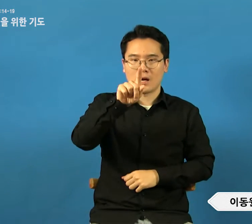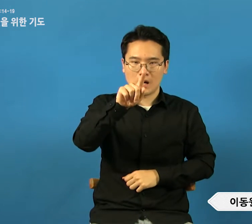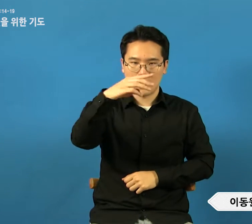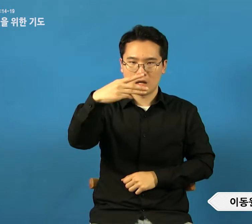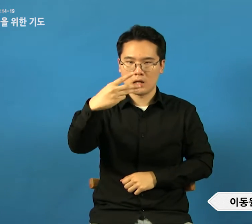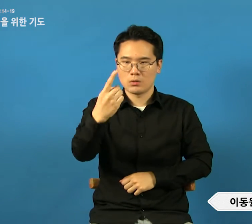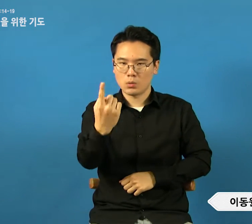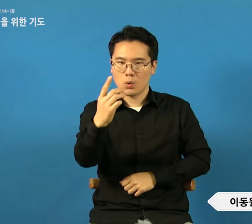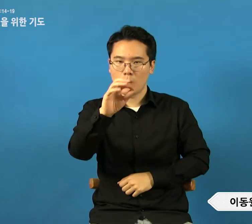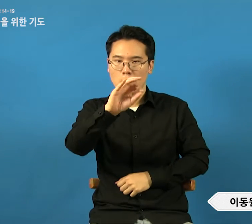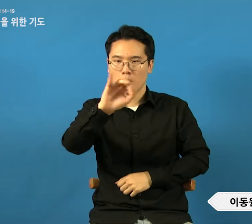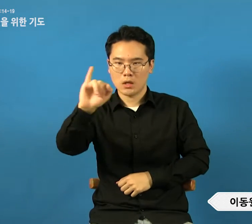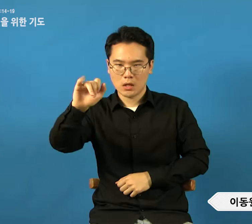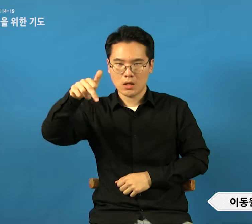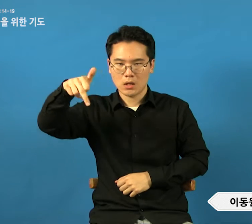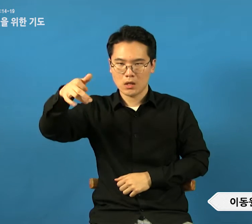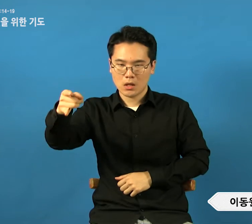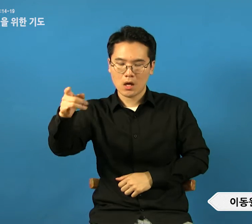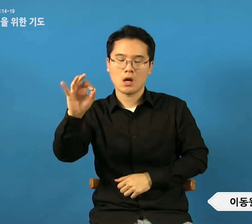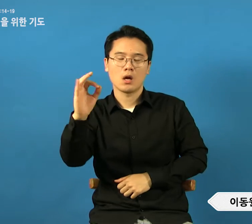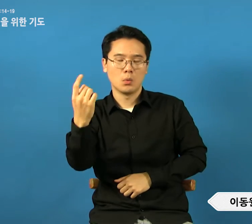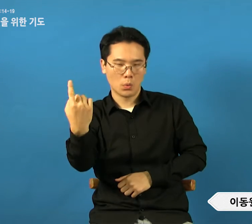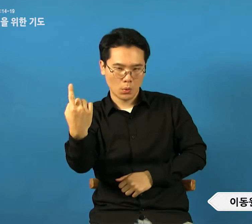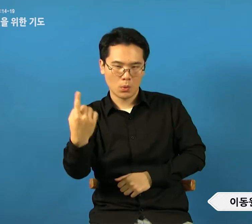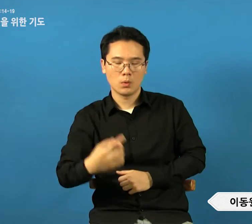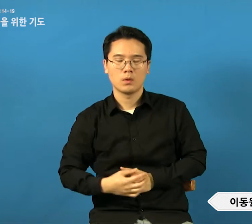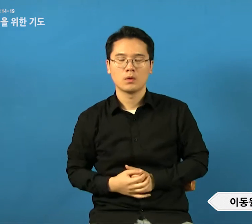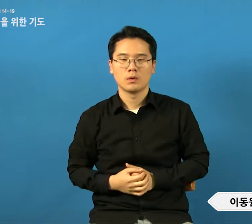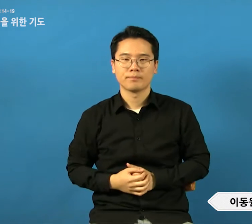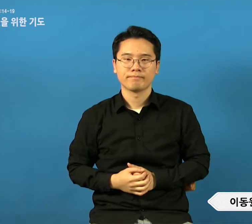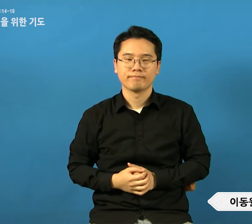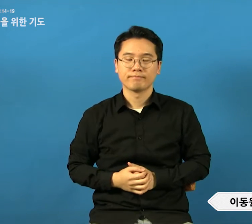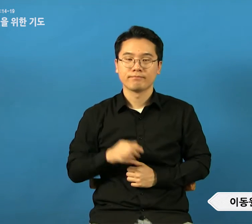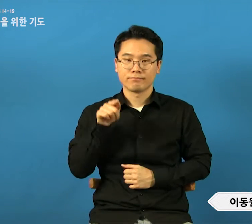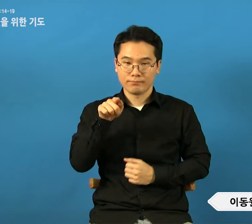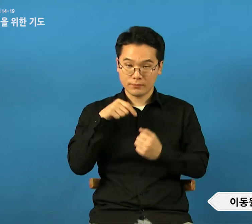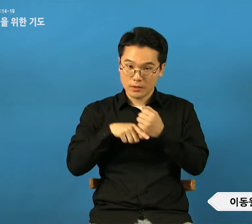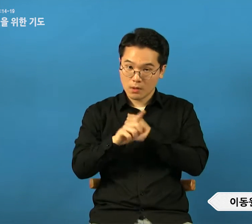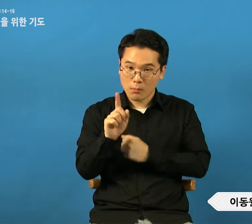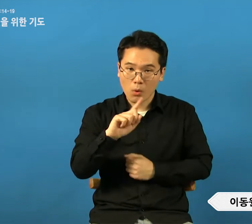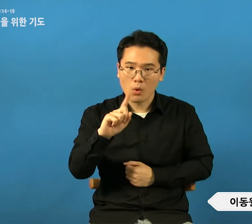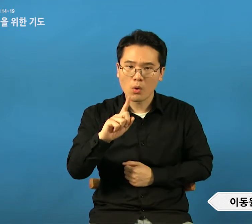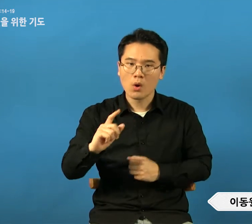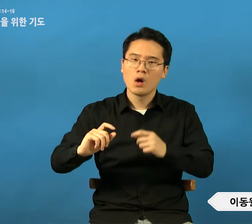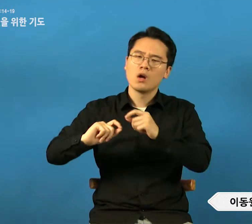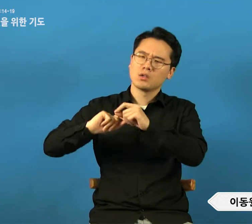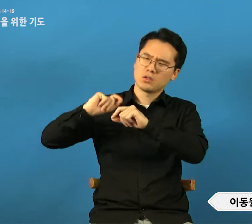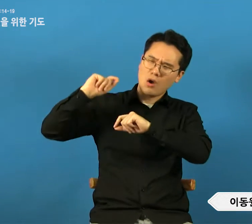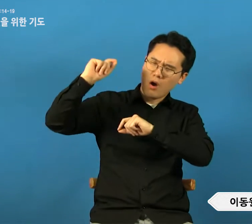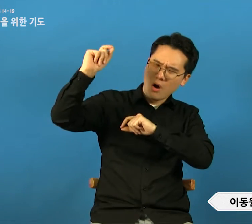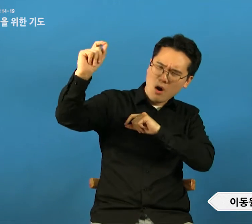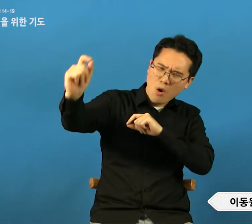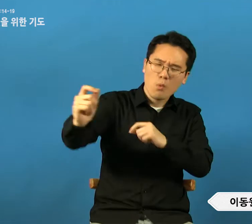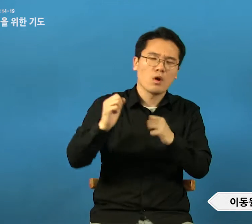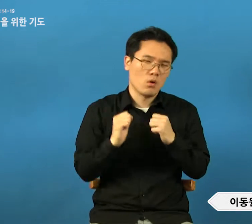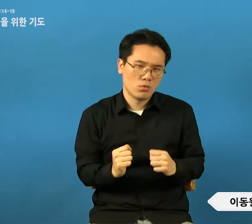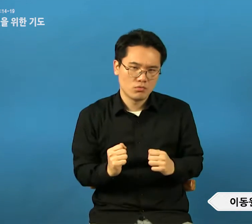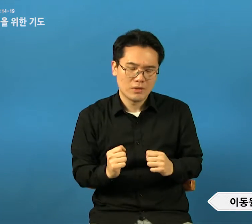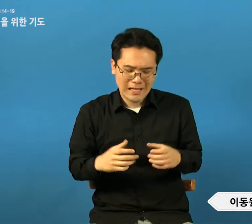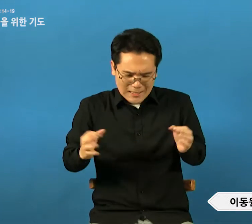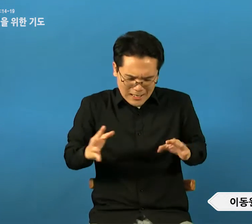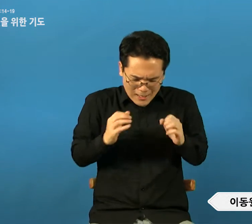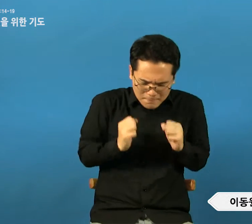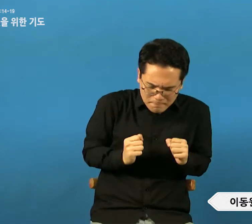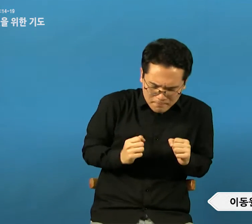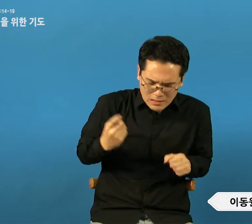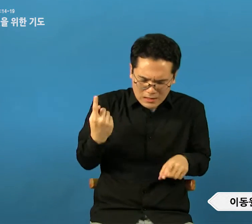카토이케오라는 단어가 쓰여집니다. 카토이케오. 이것은 영구적인 거주를 뜻하는 것이고